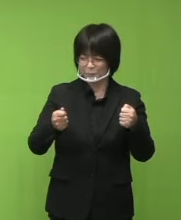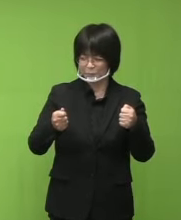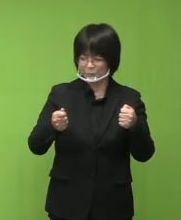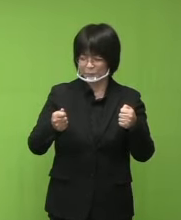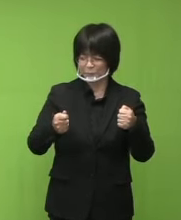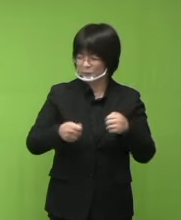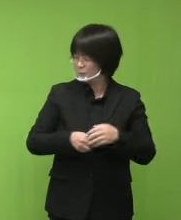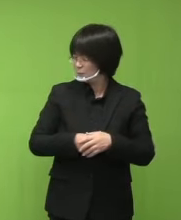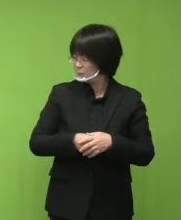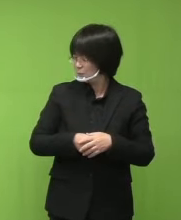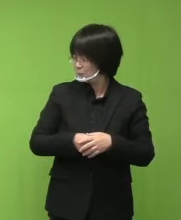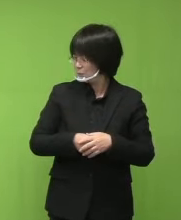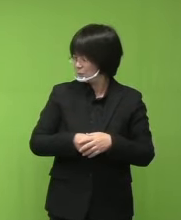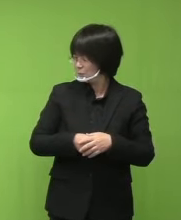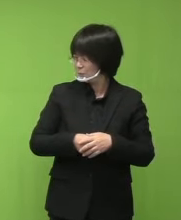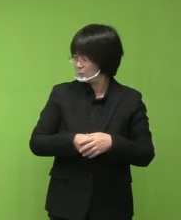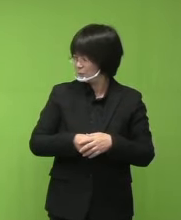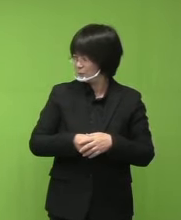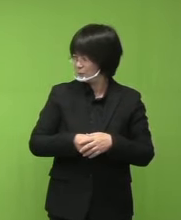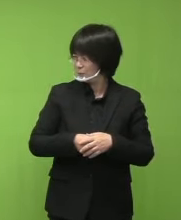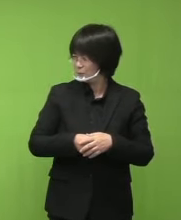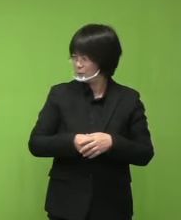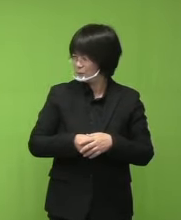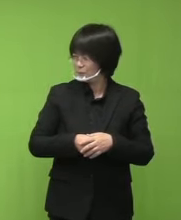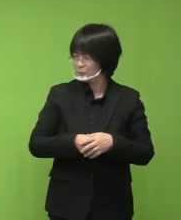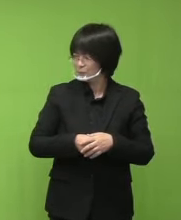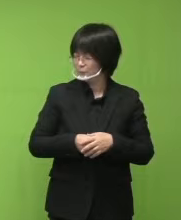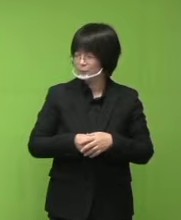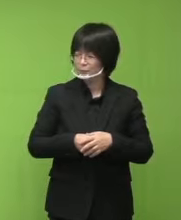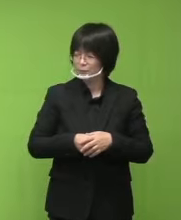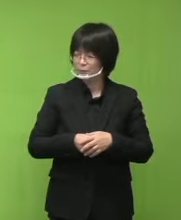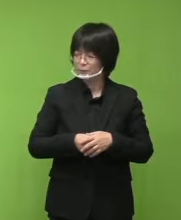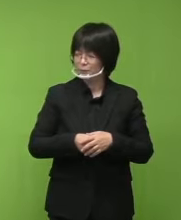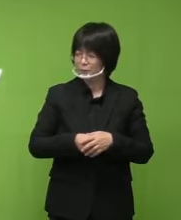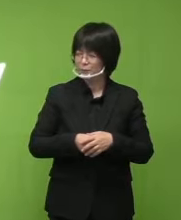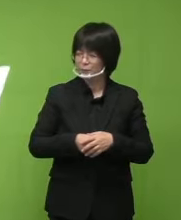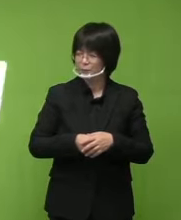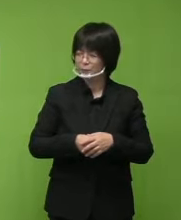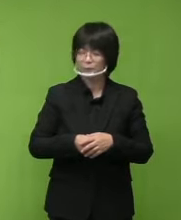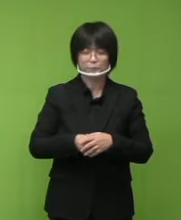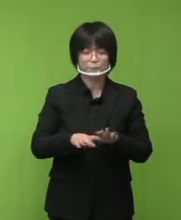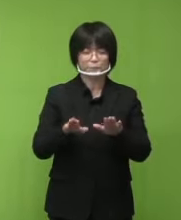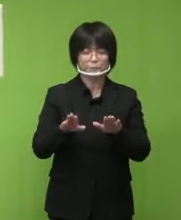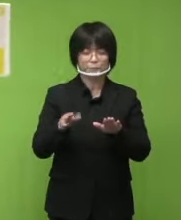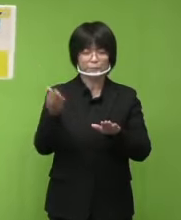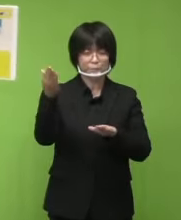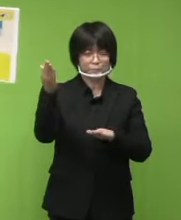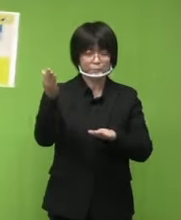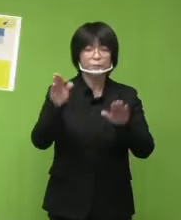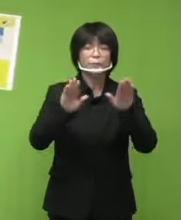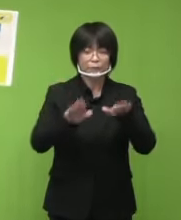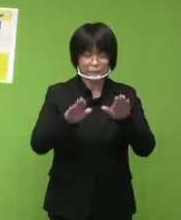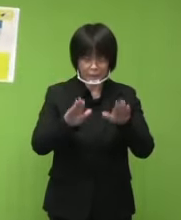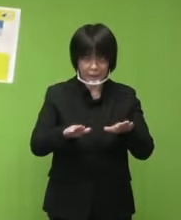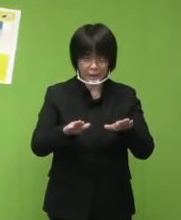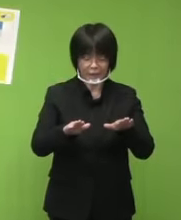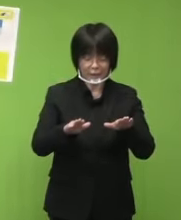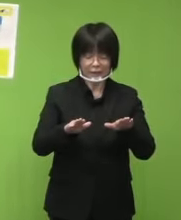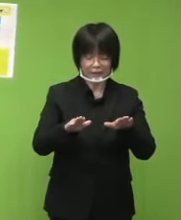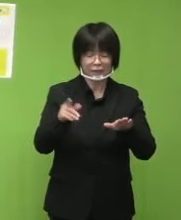ああ、これだけなのか。 なるほど。 ですね、そうですね、今こういう状況